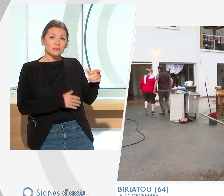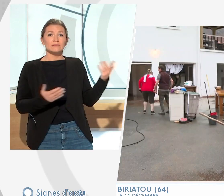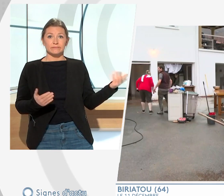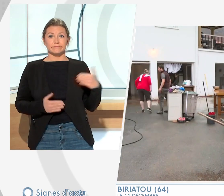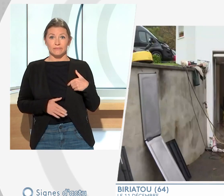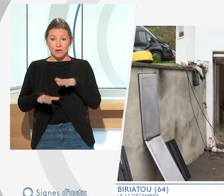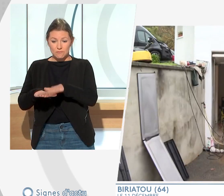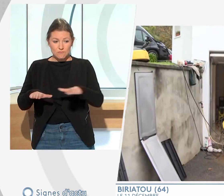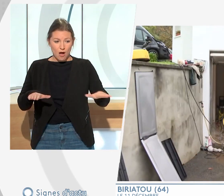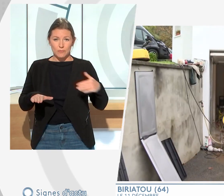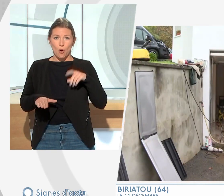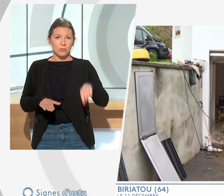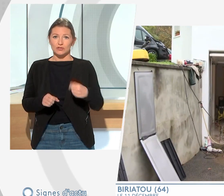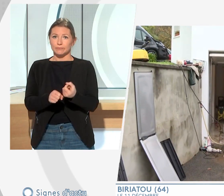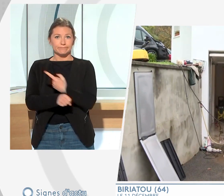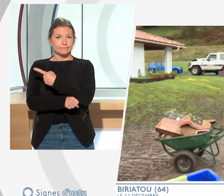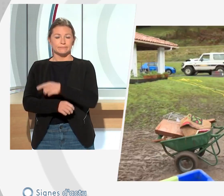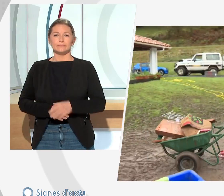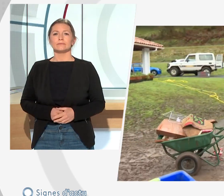jeter.